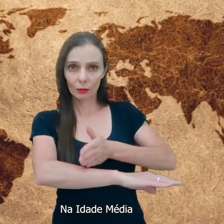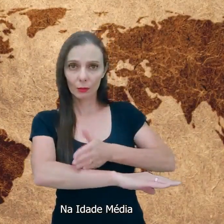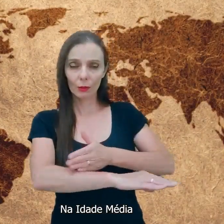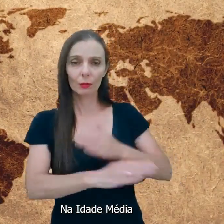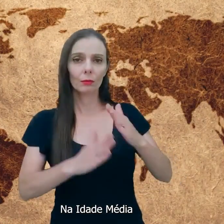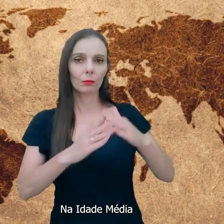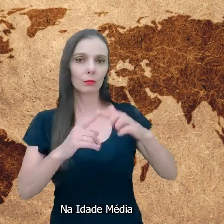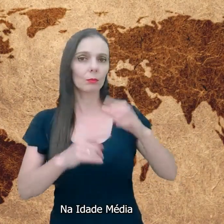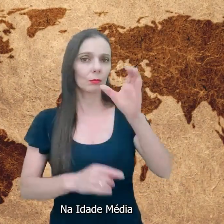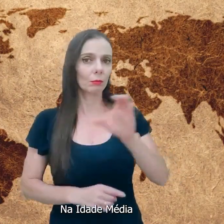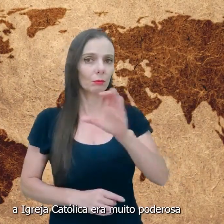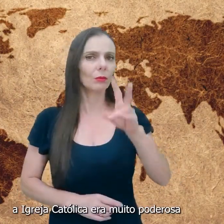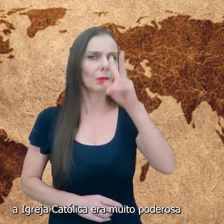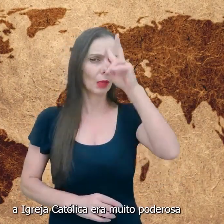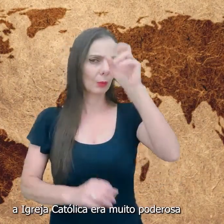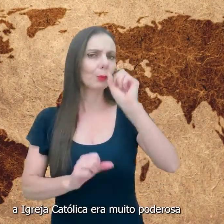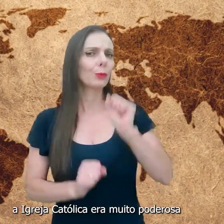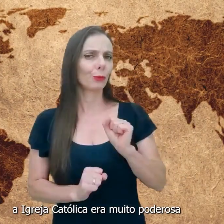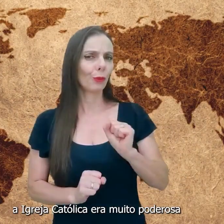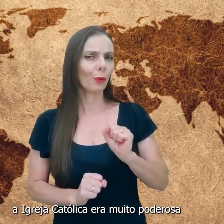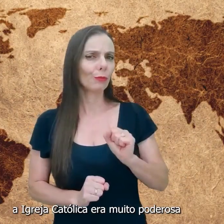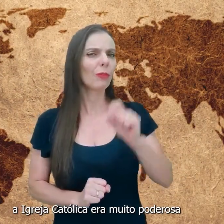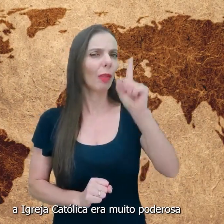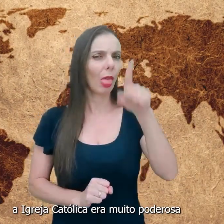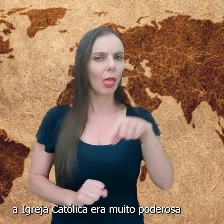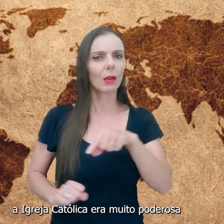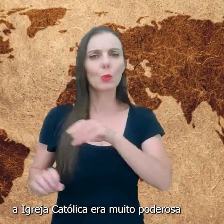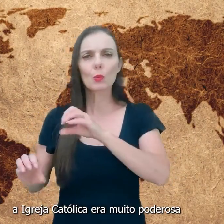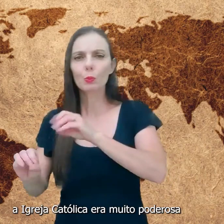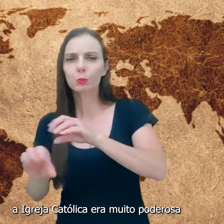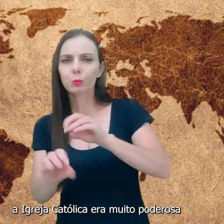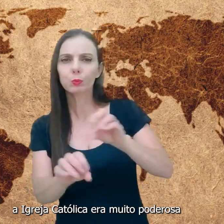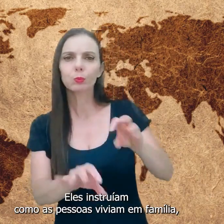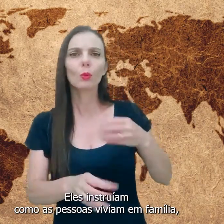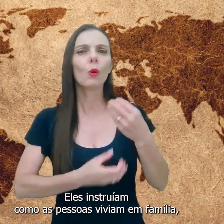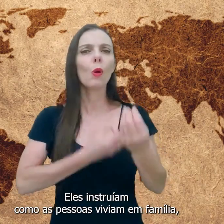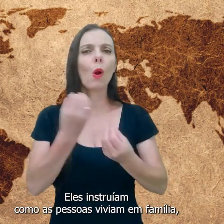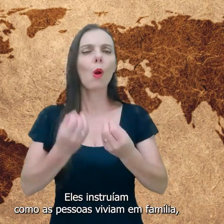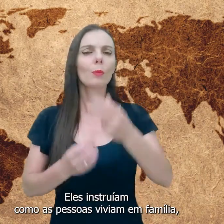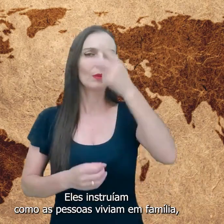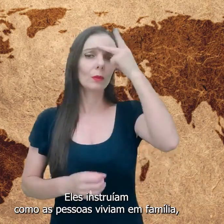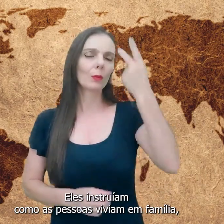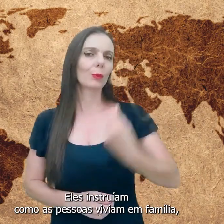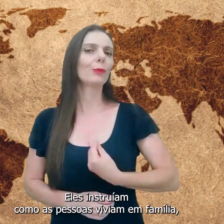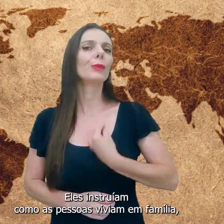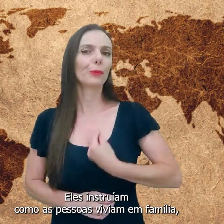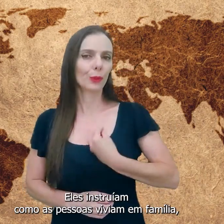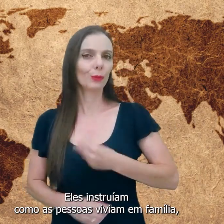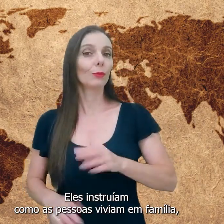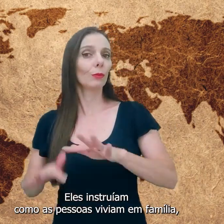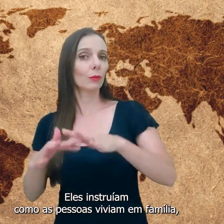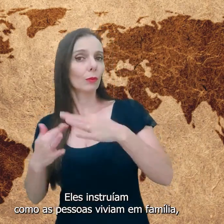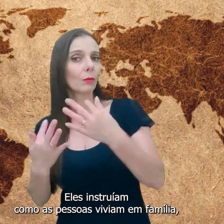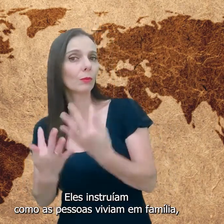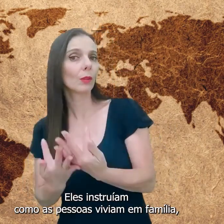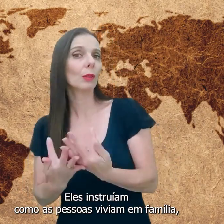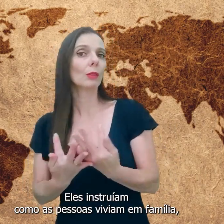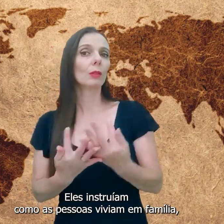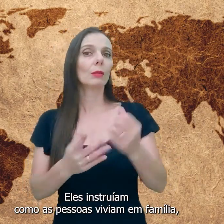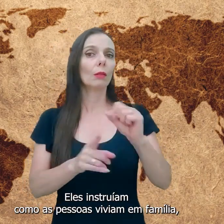Na Idade Média, a Igreja Católica era muito poderosa. Eles instruíam como as pessoas viviam em família,